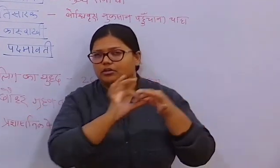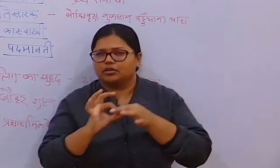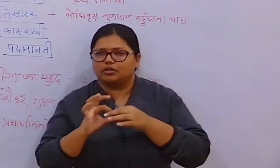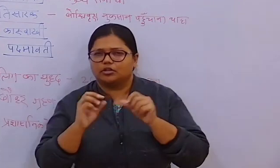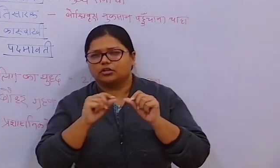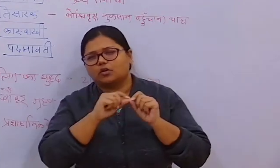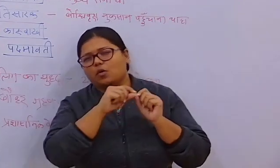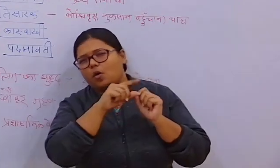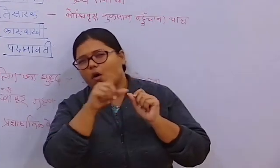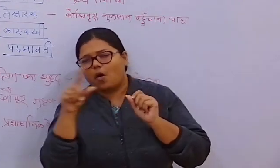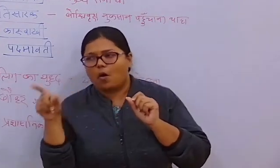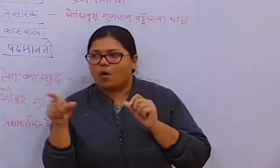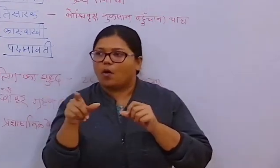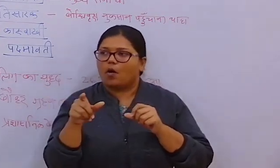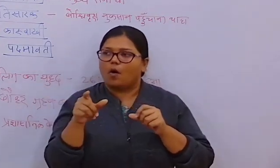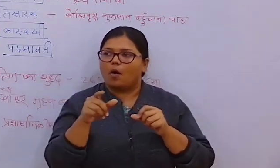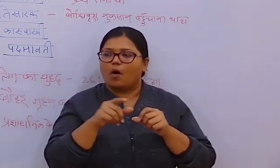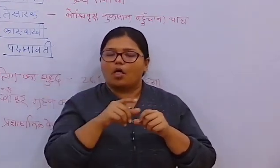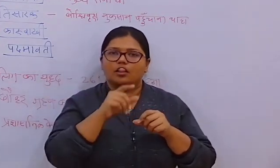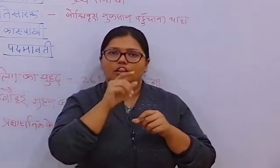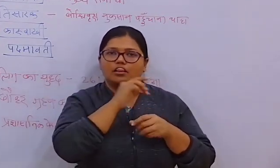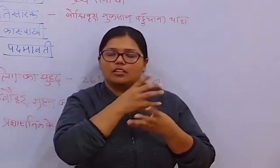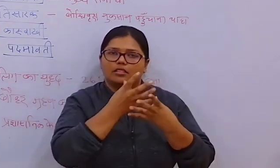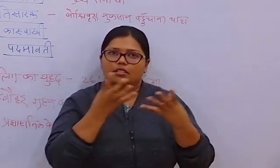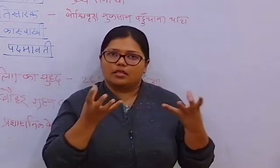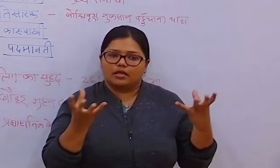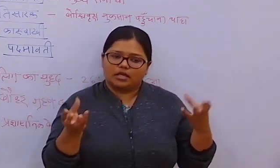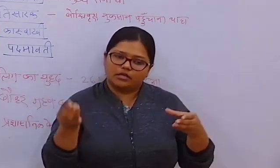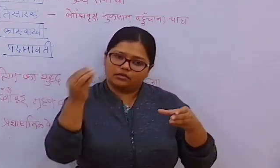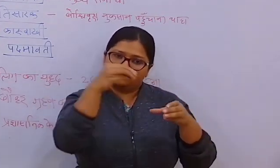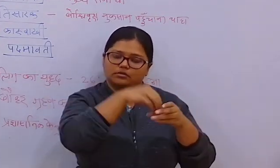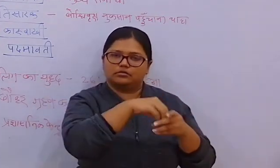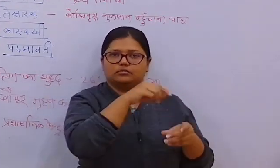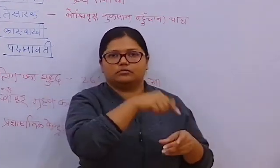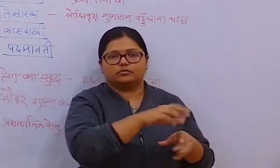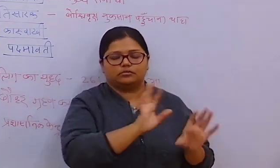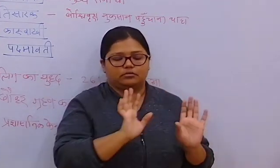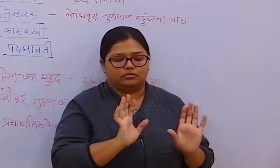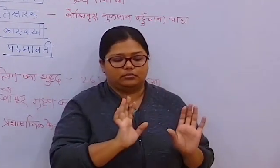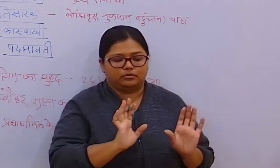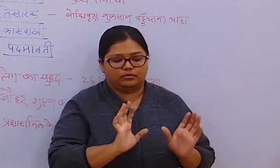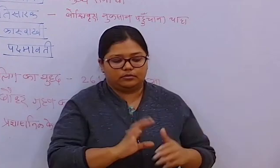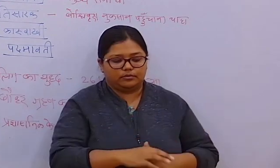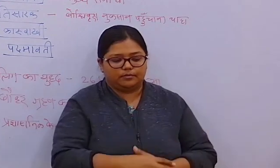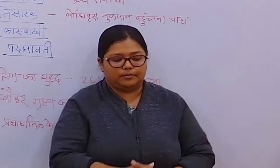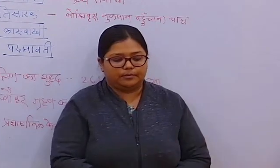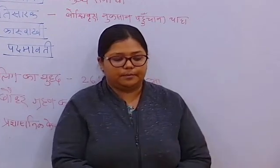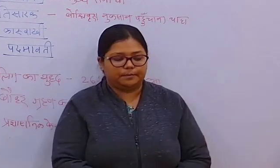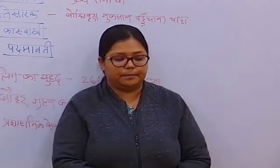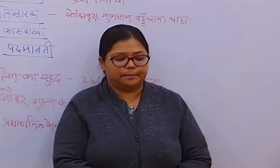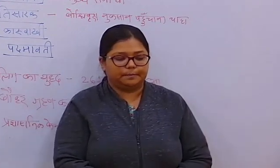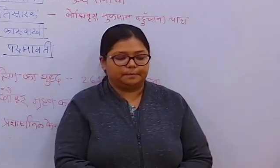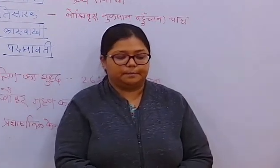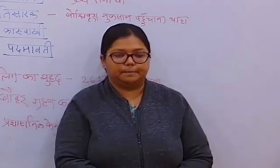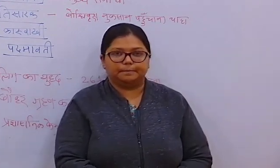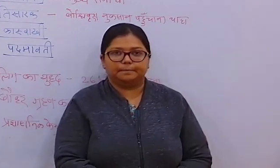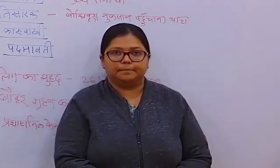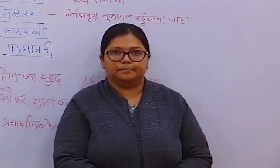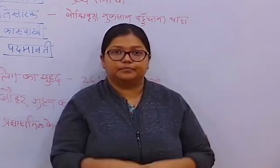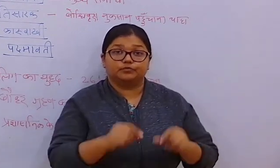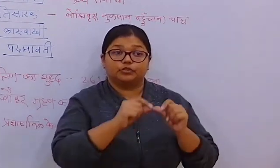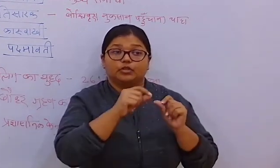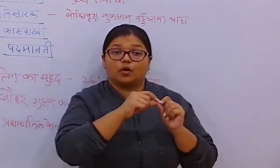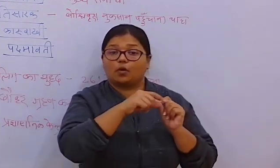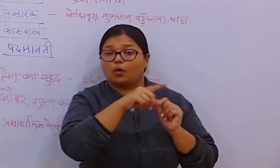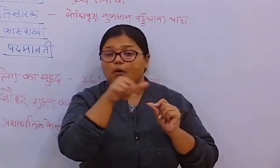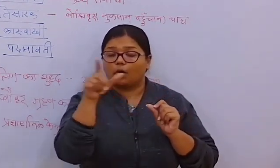था, क्लियर है, अशोक का धम्म आचार संहिता की तरह था जिसमें सभी धर्मों की अच्छी बातों को क्या किया